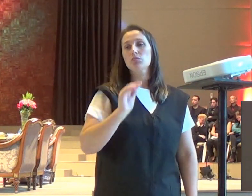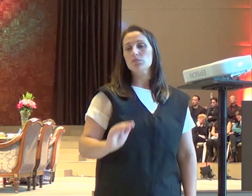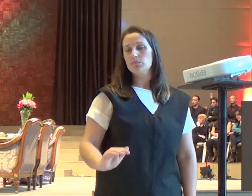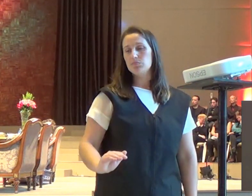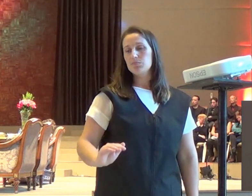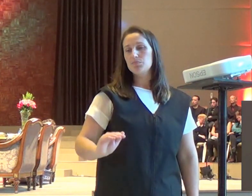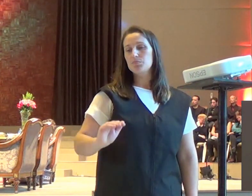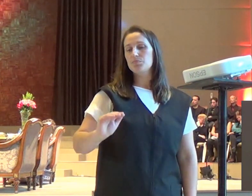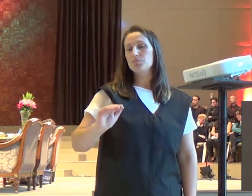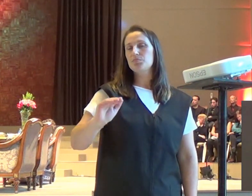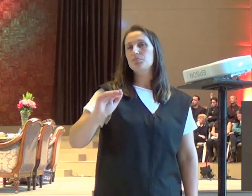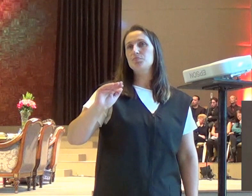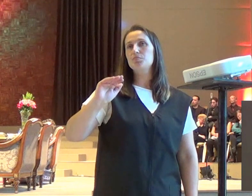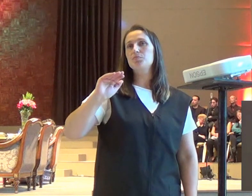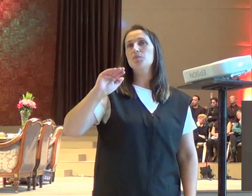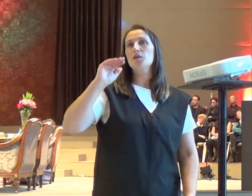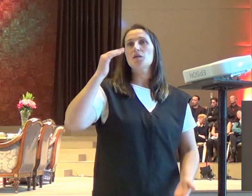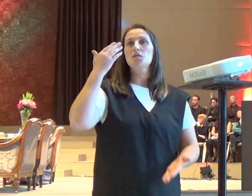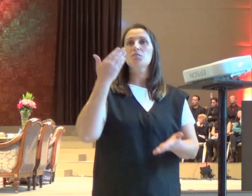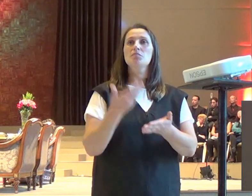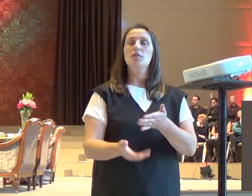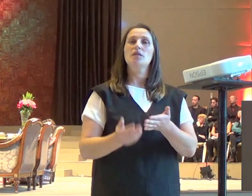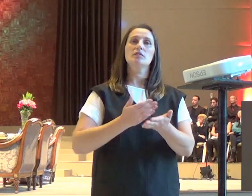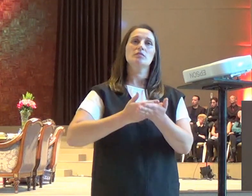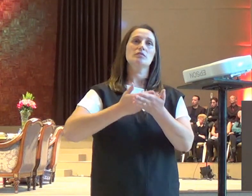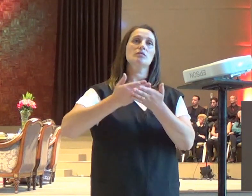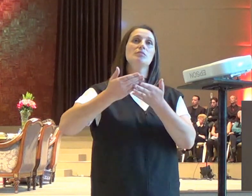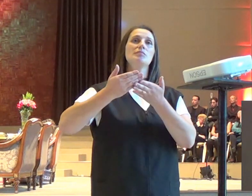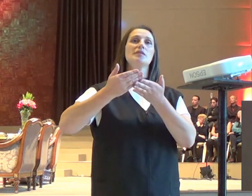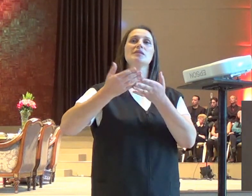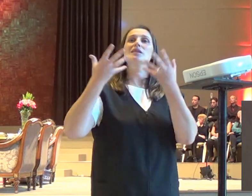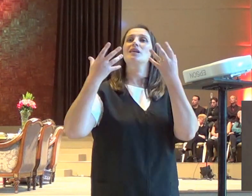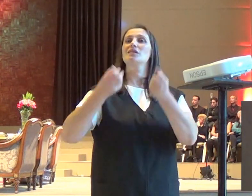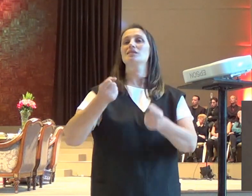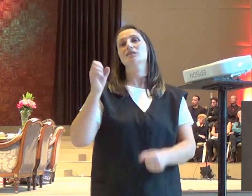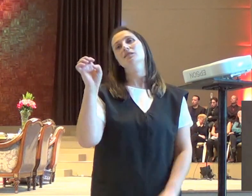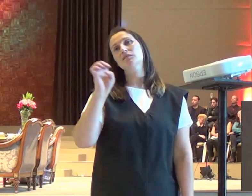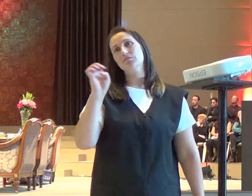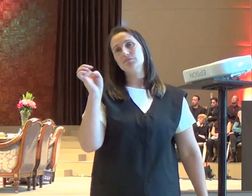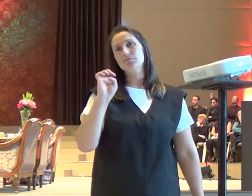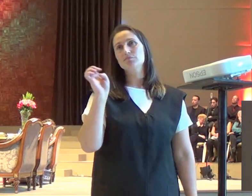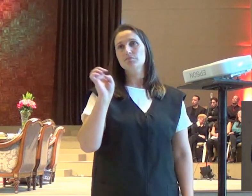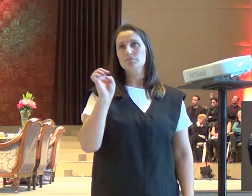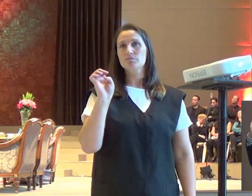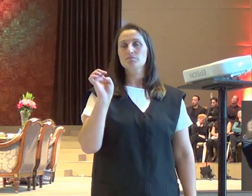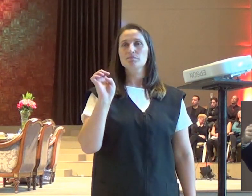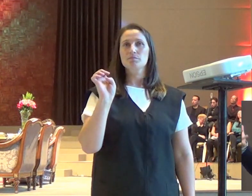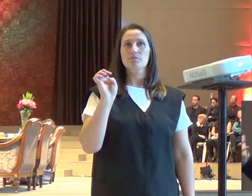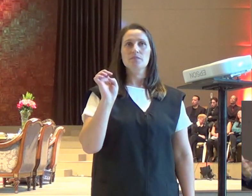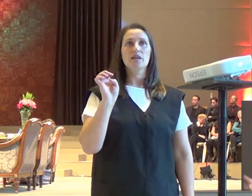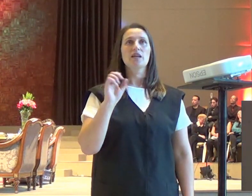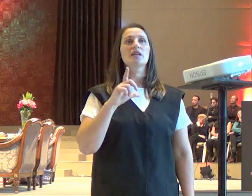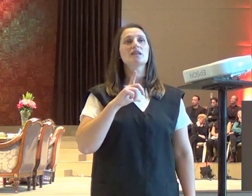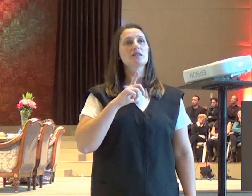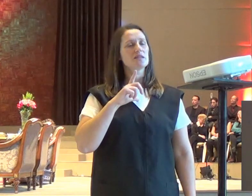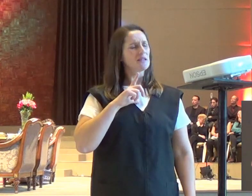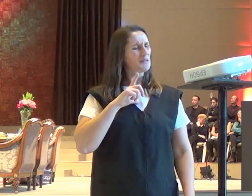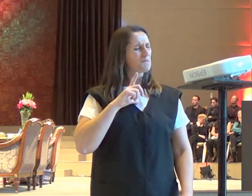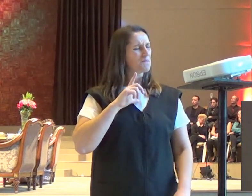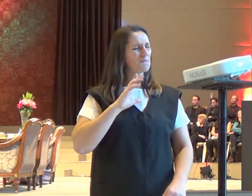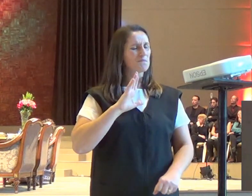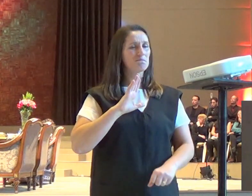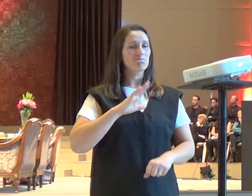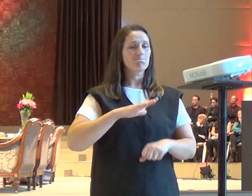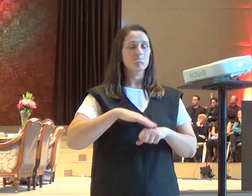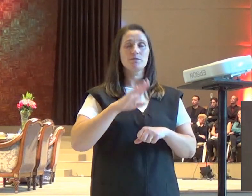perda de identidade se caracteriza e ela pode ter vários tipos de manifestações